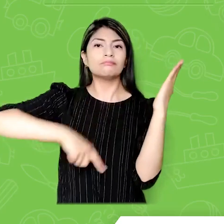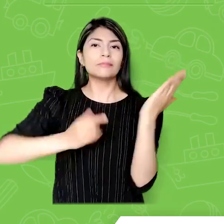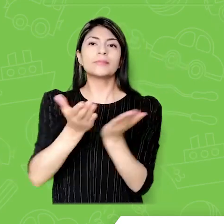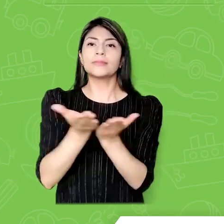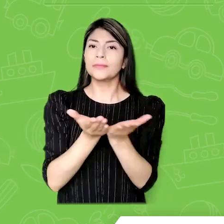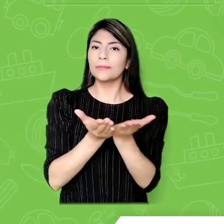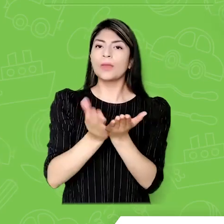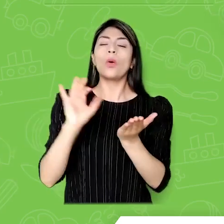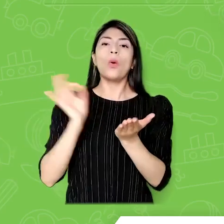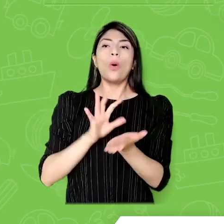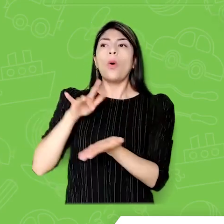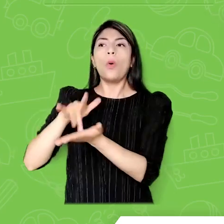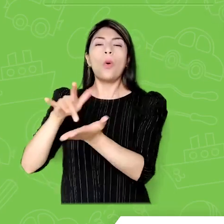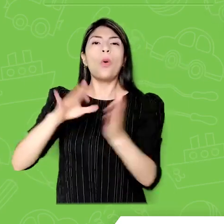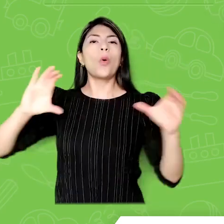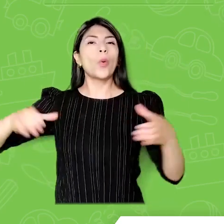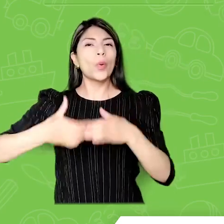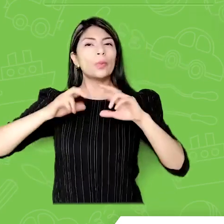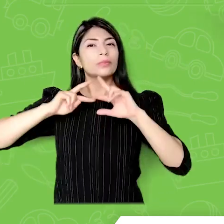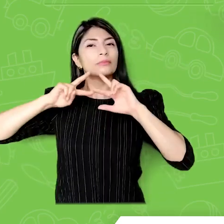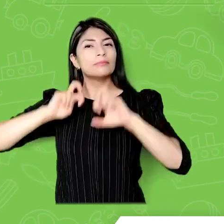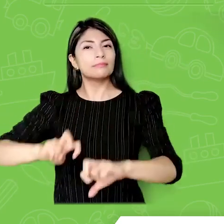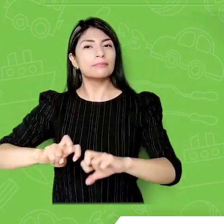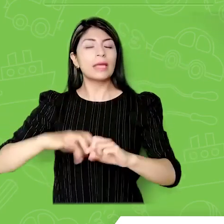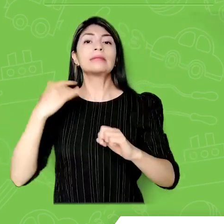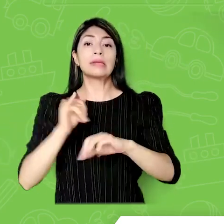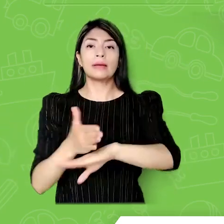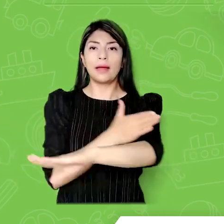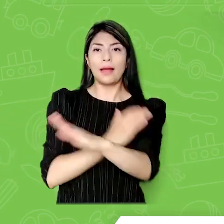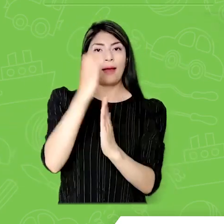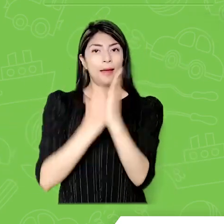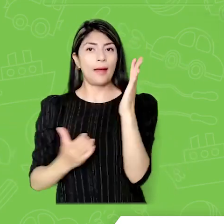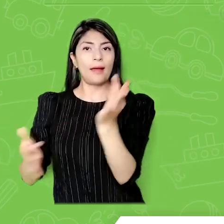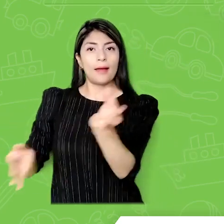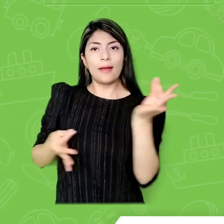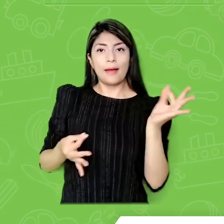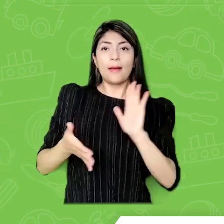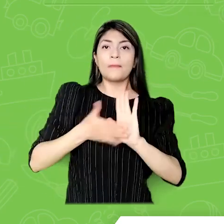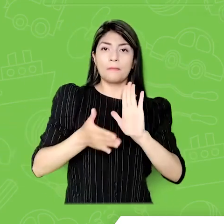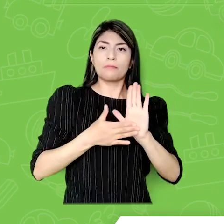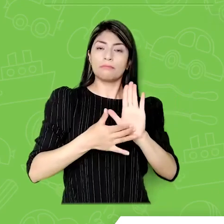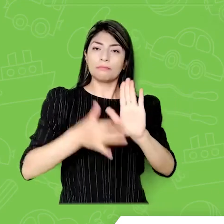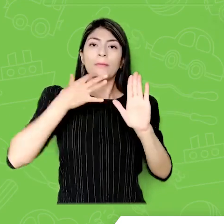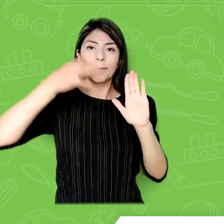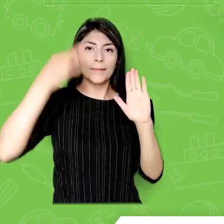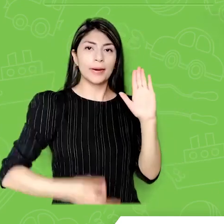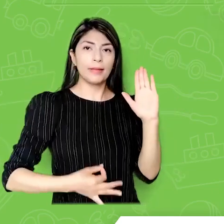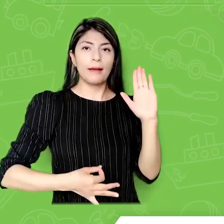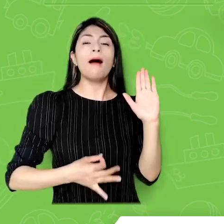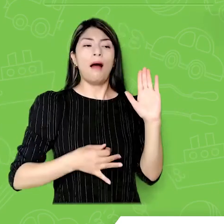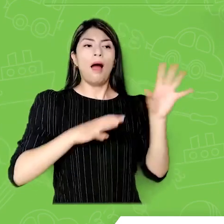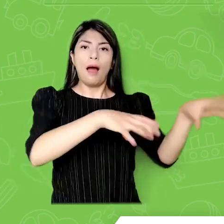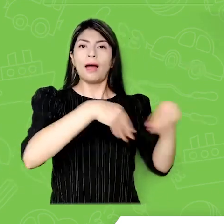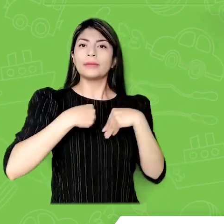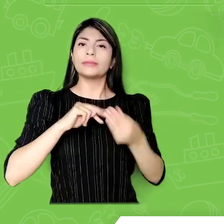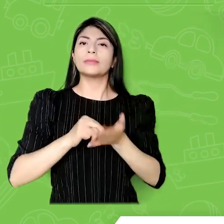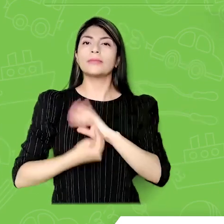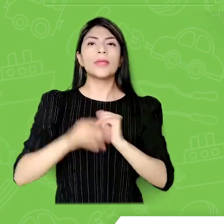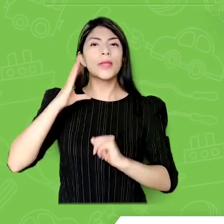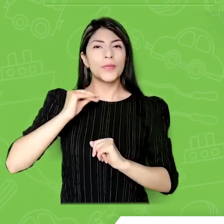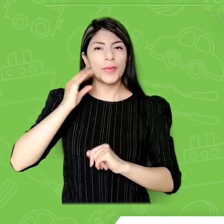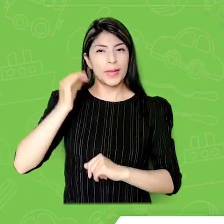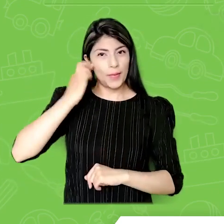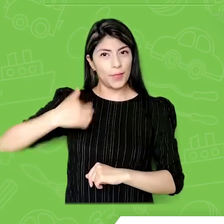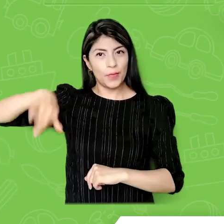de investigación debidamente certificados por la autoridad competente, serán acreditables como experiencia profesional